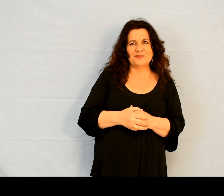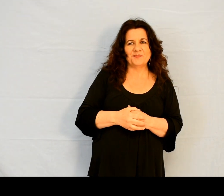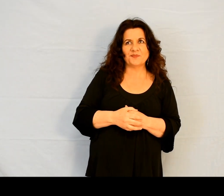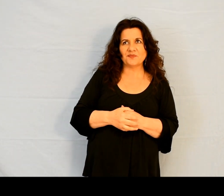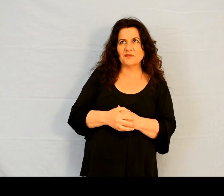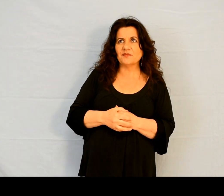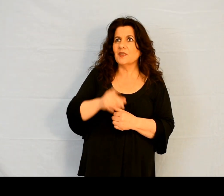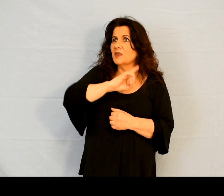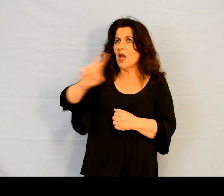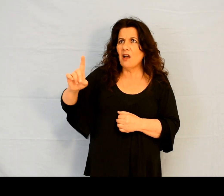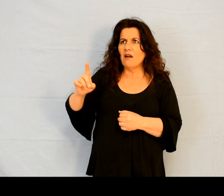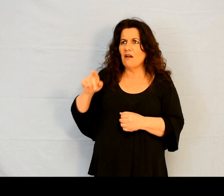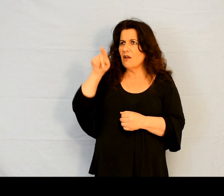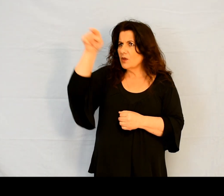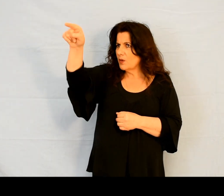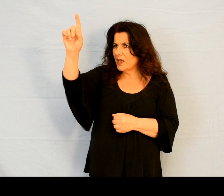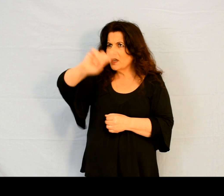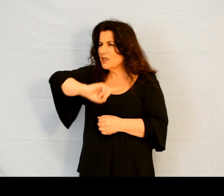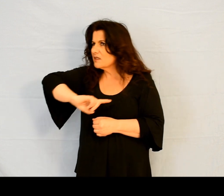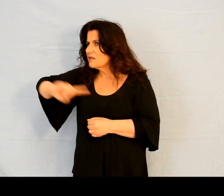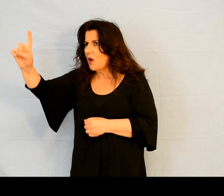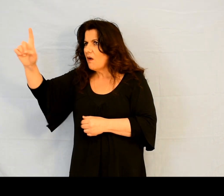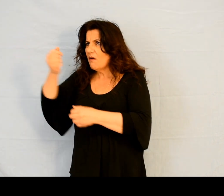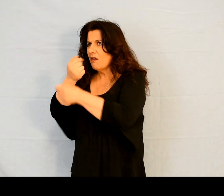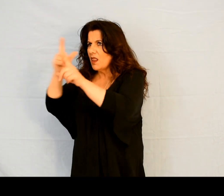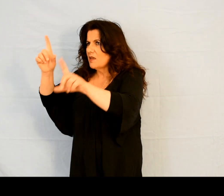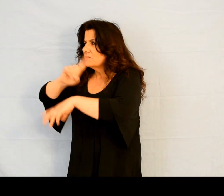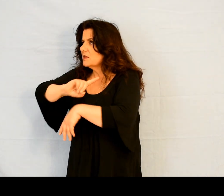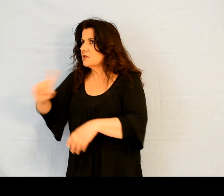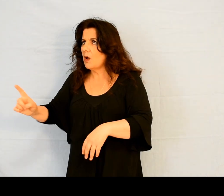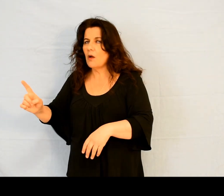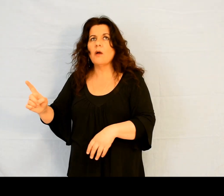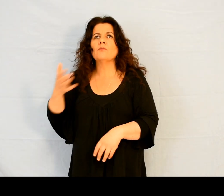Pas lui, mais Barabbas. »